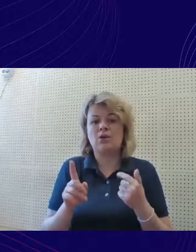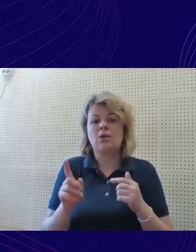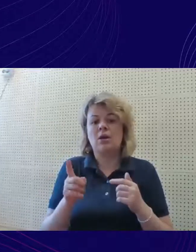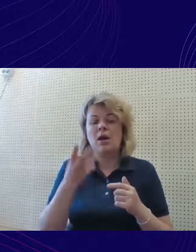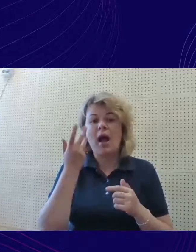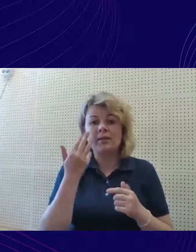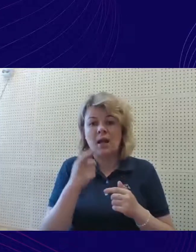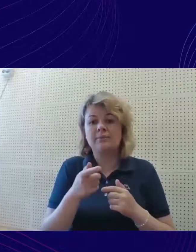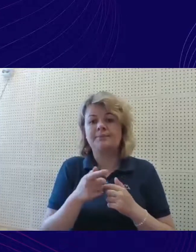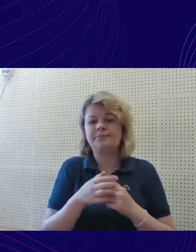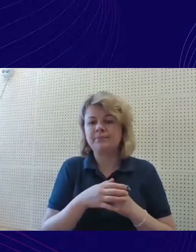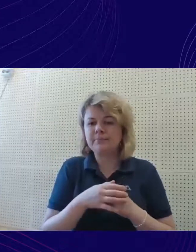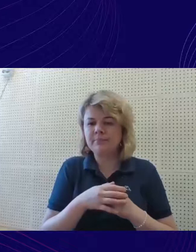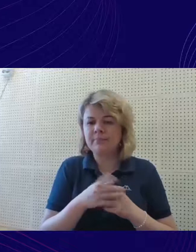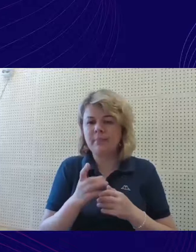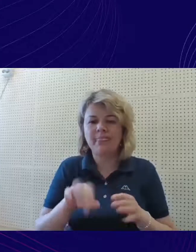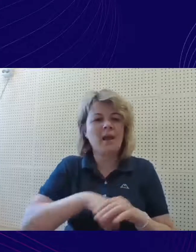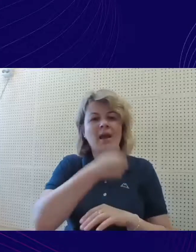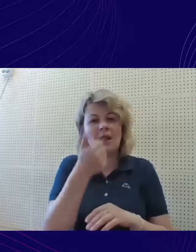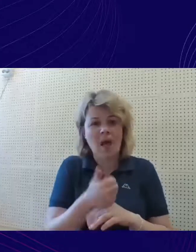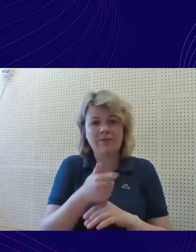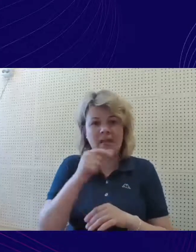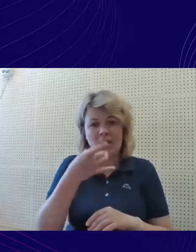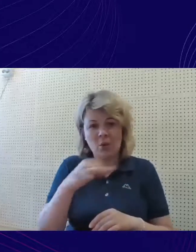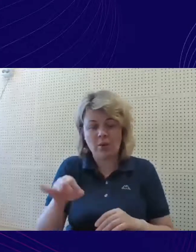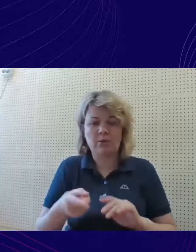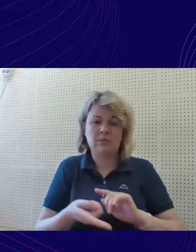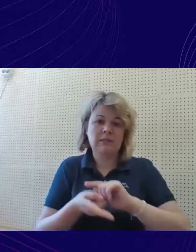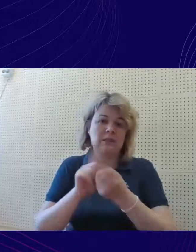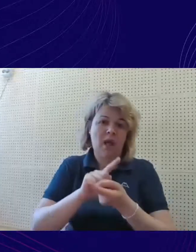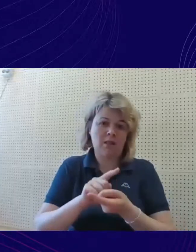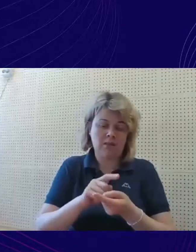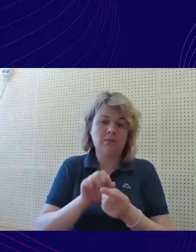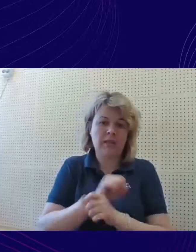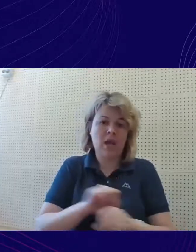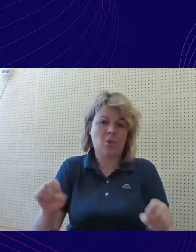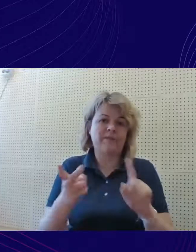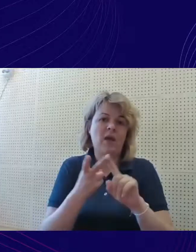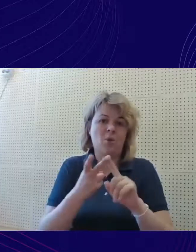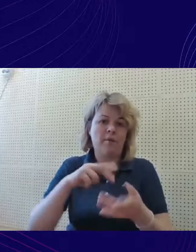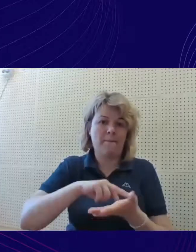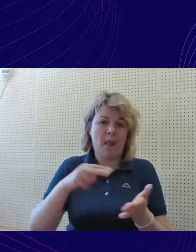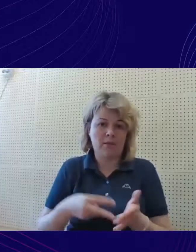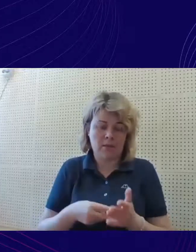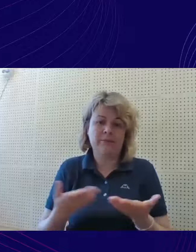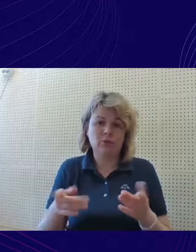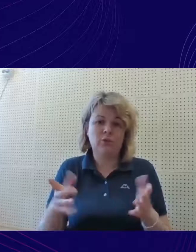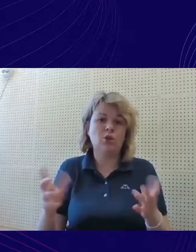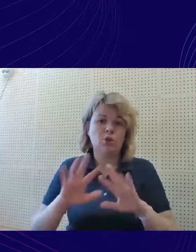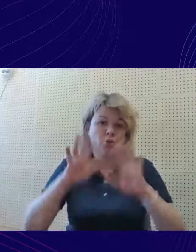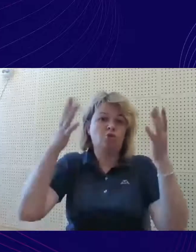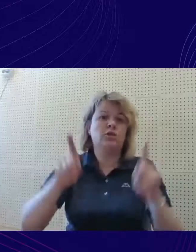с той разницей, когда главный герой стал героем второго плана. Вот так случилось,